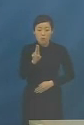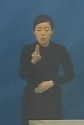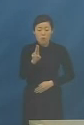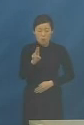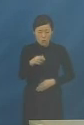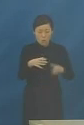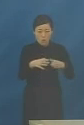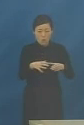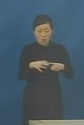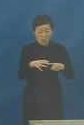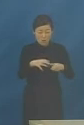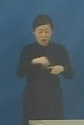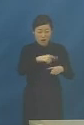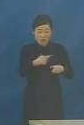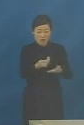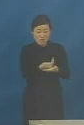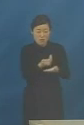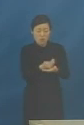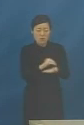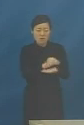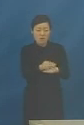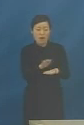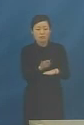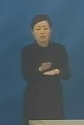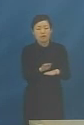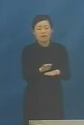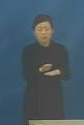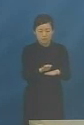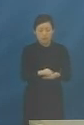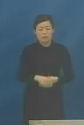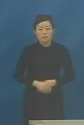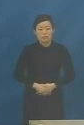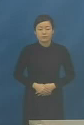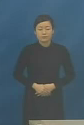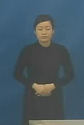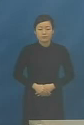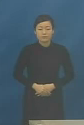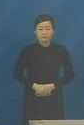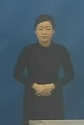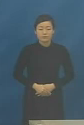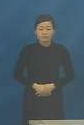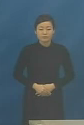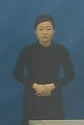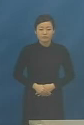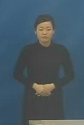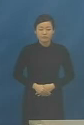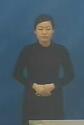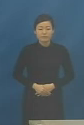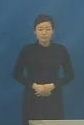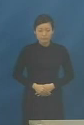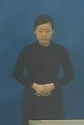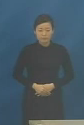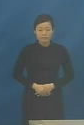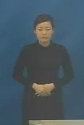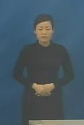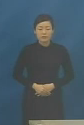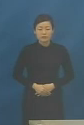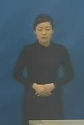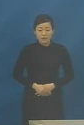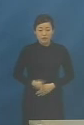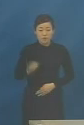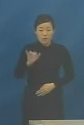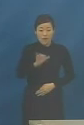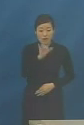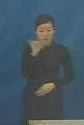骨でございますそれでへいっそですねえぇもうとこの弥生研究にあの